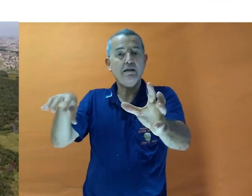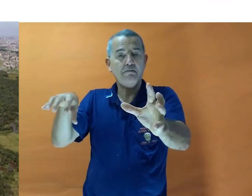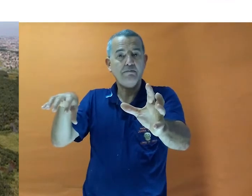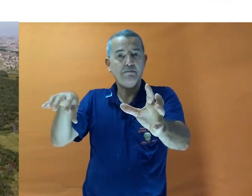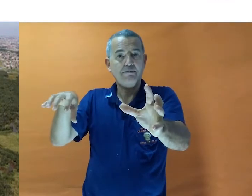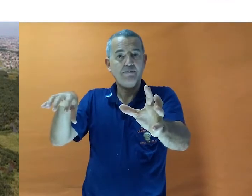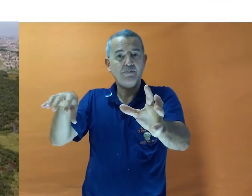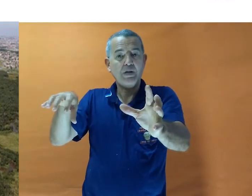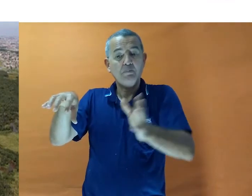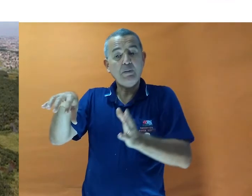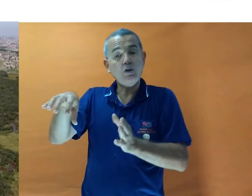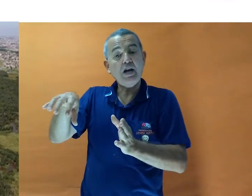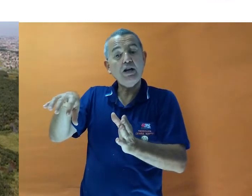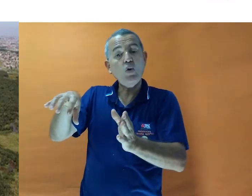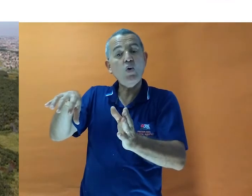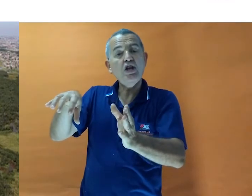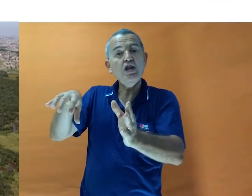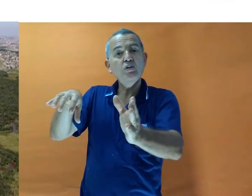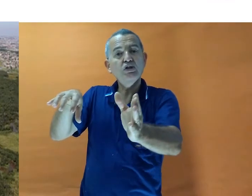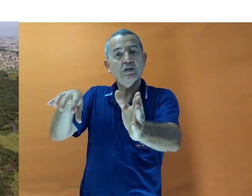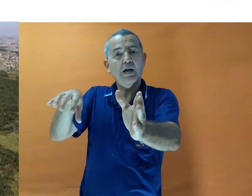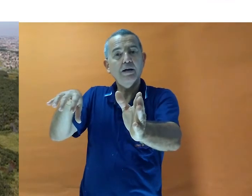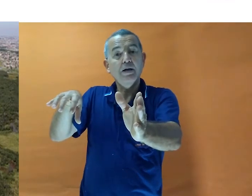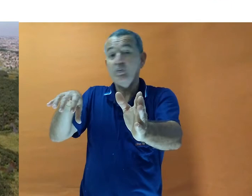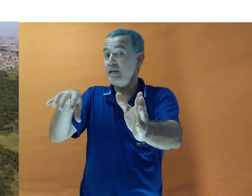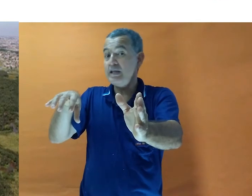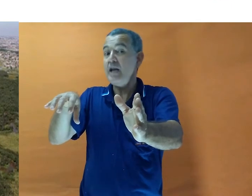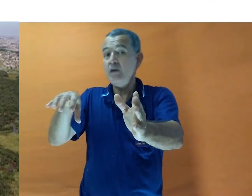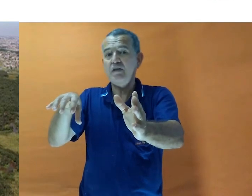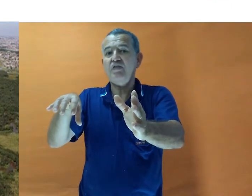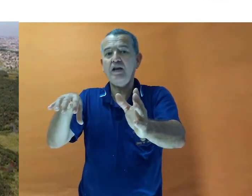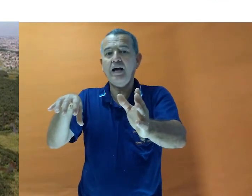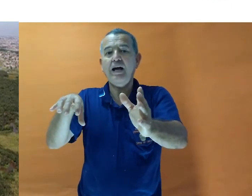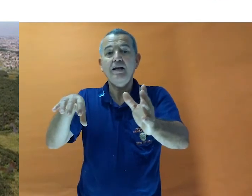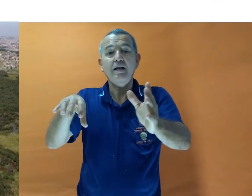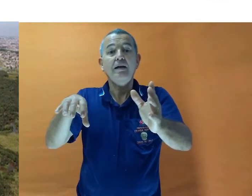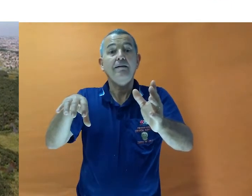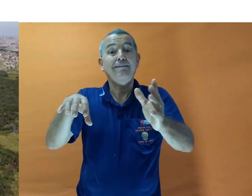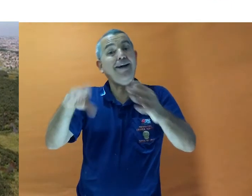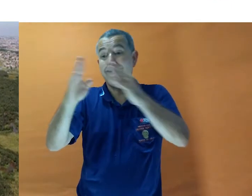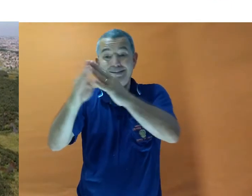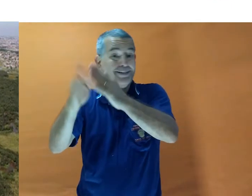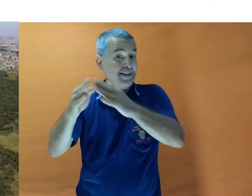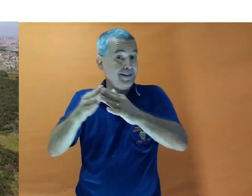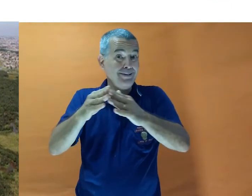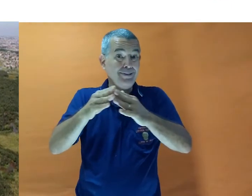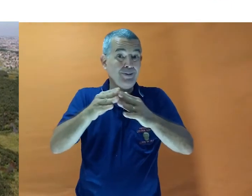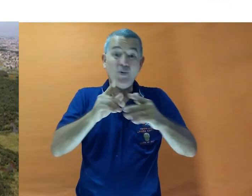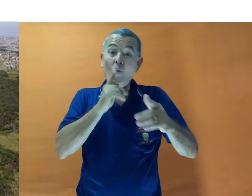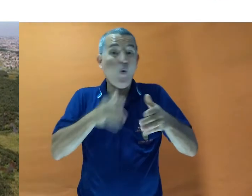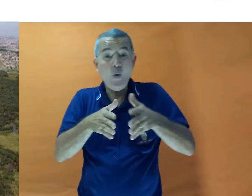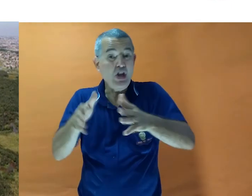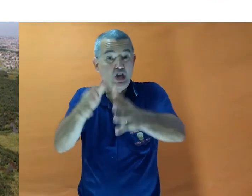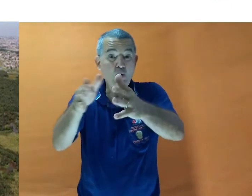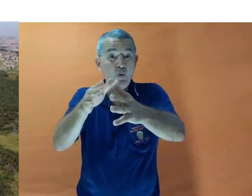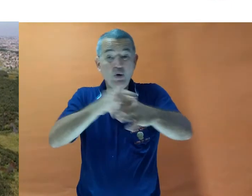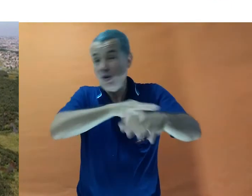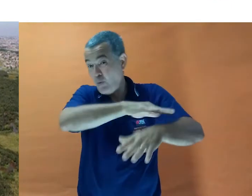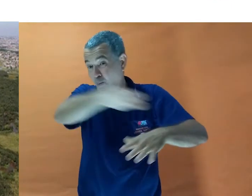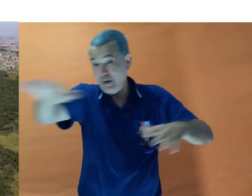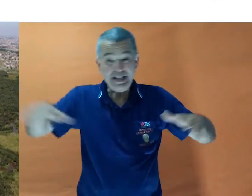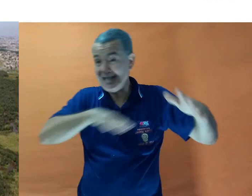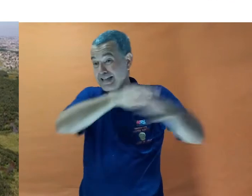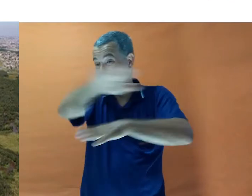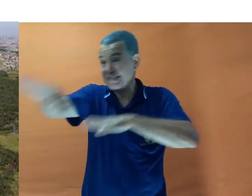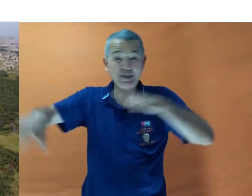aqui. Para mostrar que o rio está. Porque senão vai ficar casa com rio,